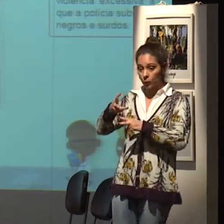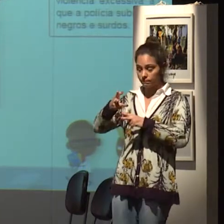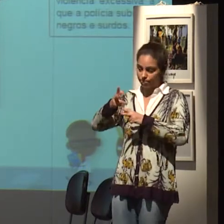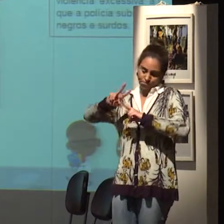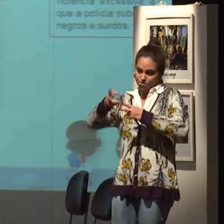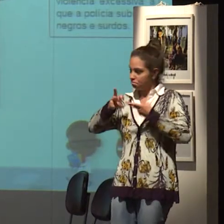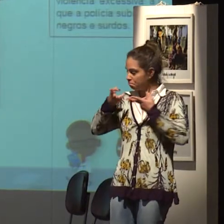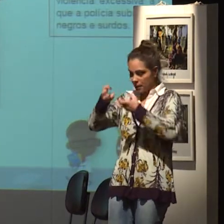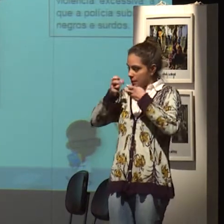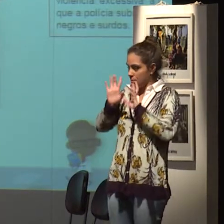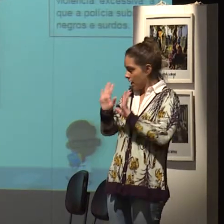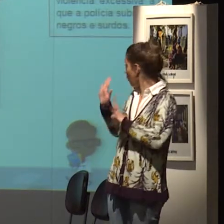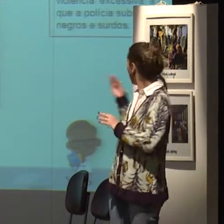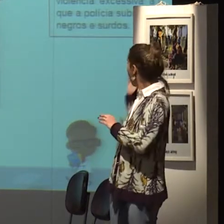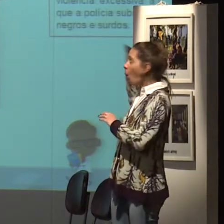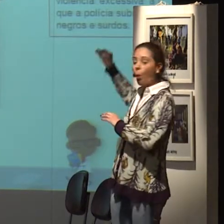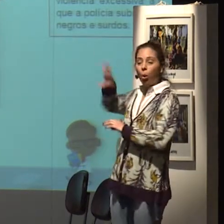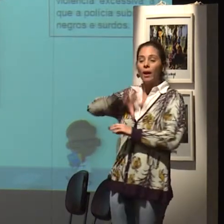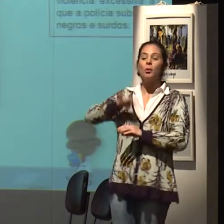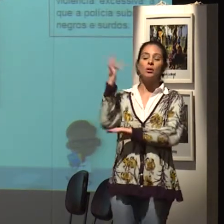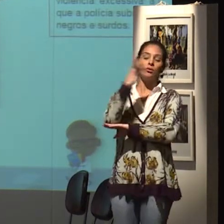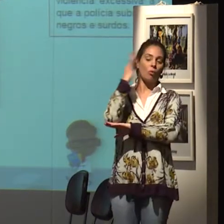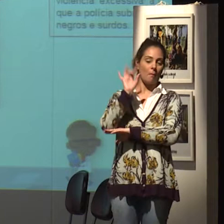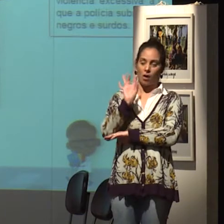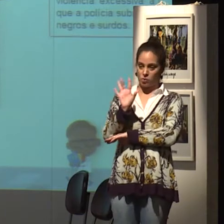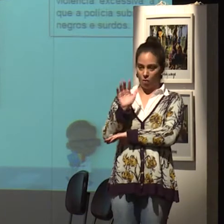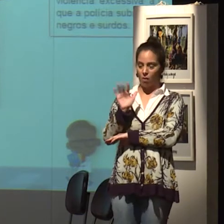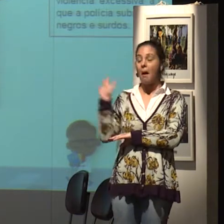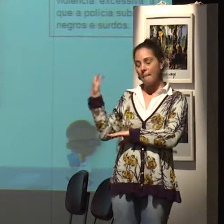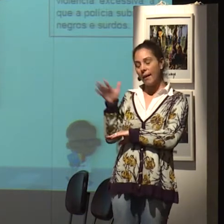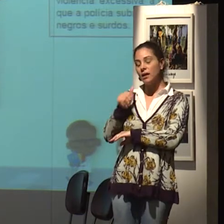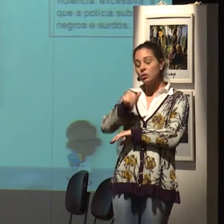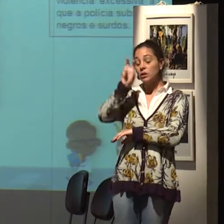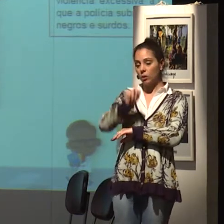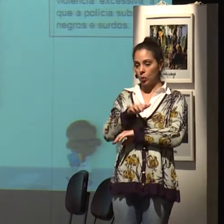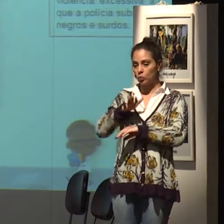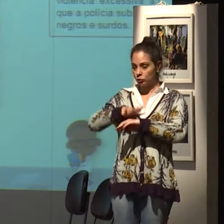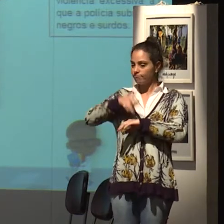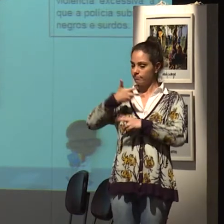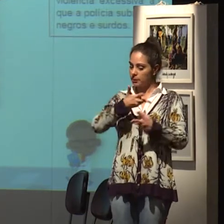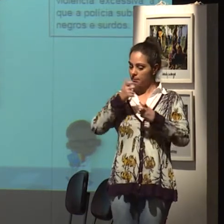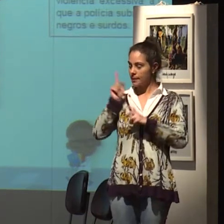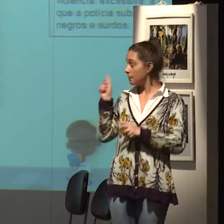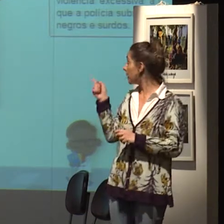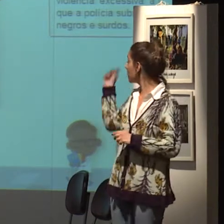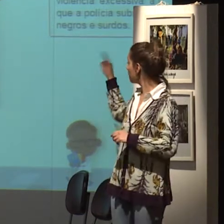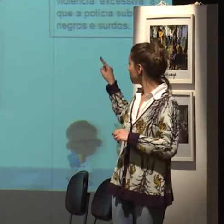Os alunos, né, perceberam, e eu coloquei ali um português mais formal, mas foram a percepção dos